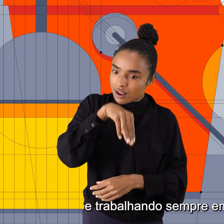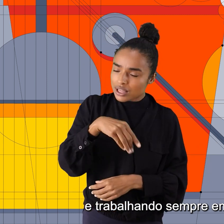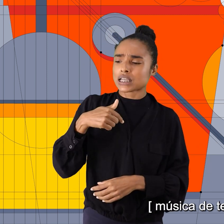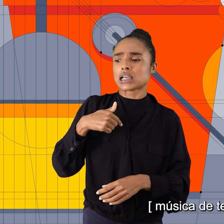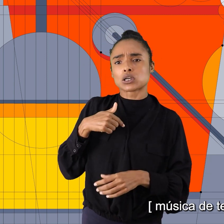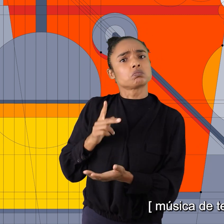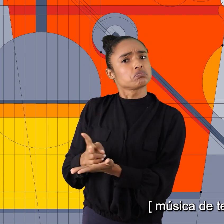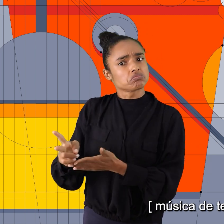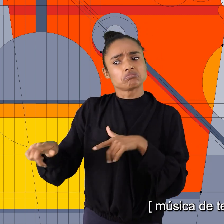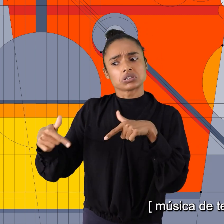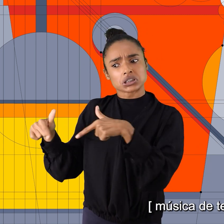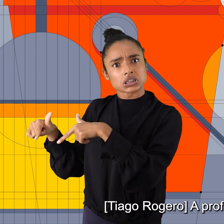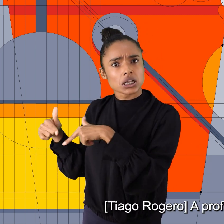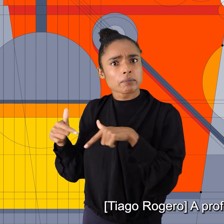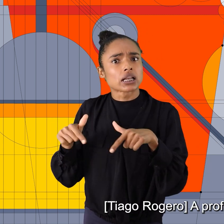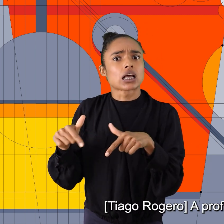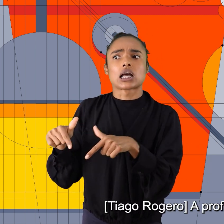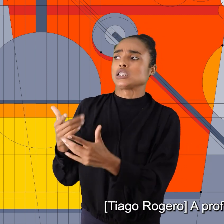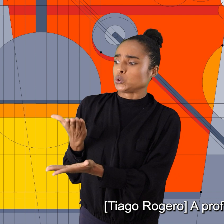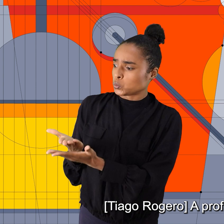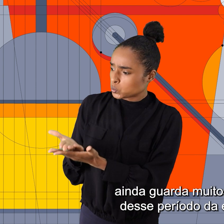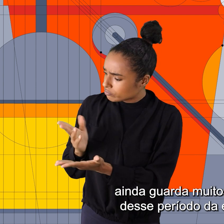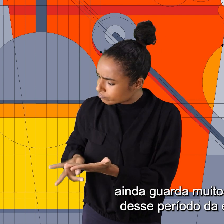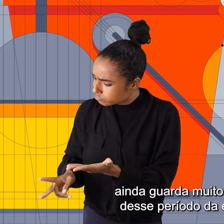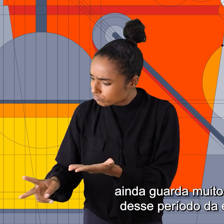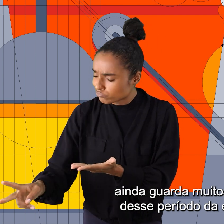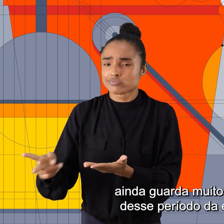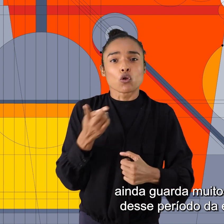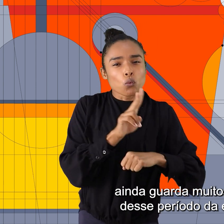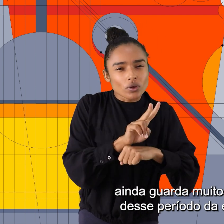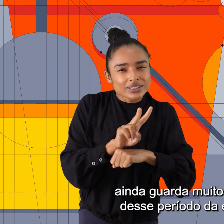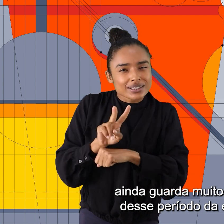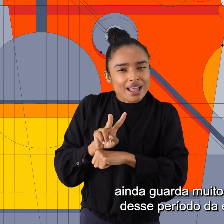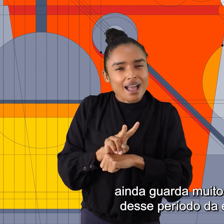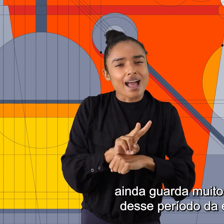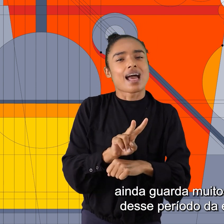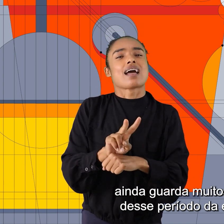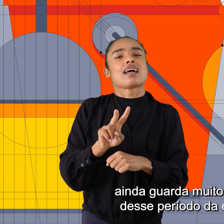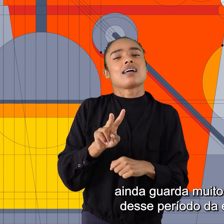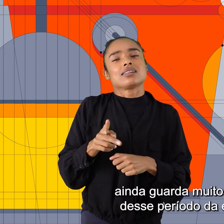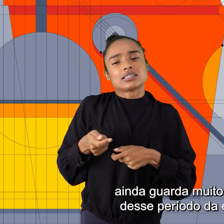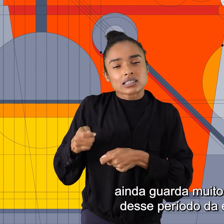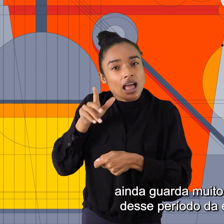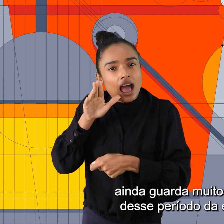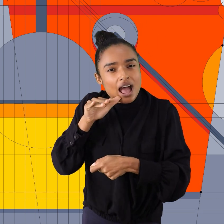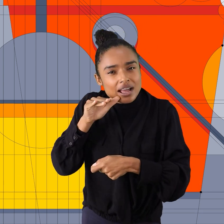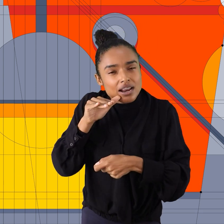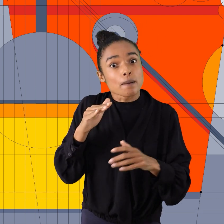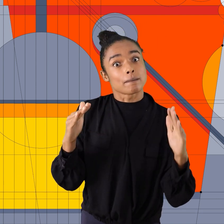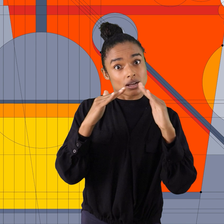de família. A profissão de babá ainda guarda muitos elementos desse período da